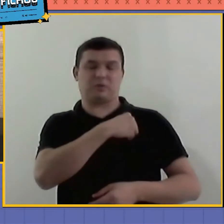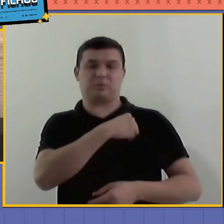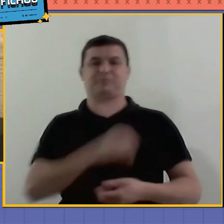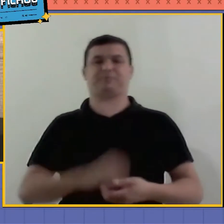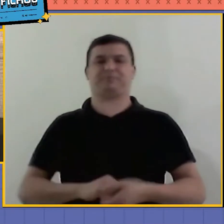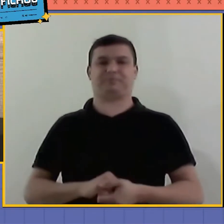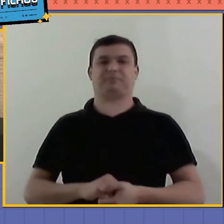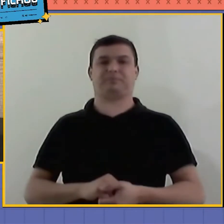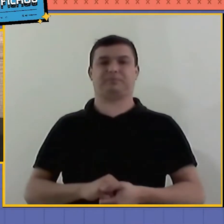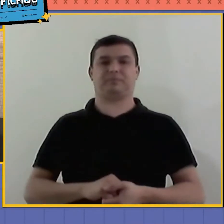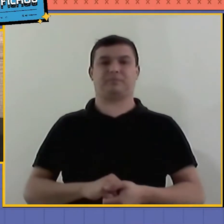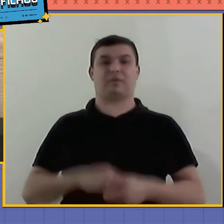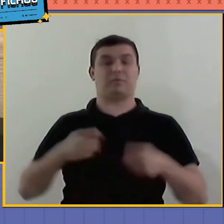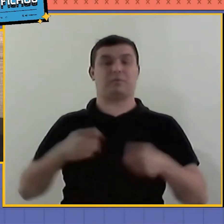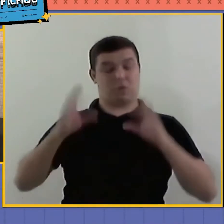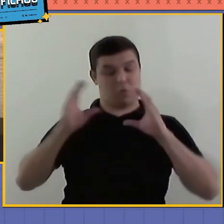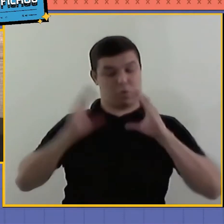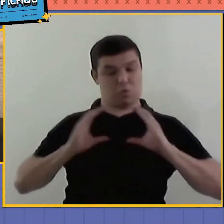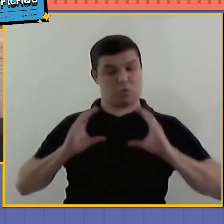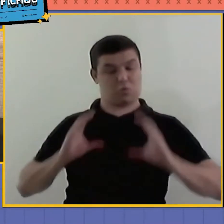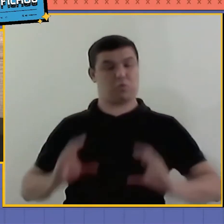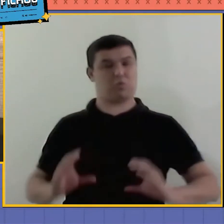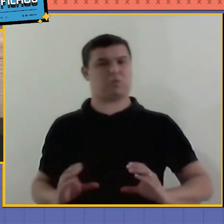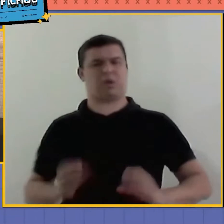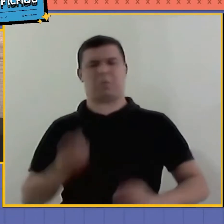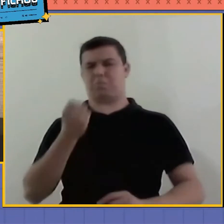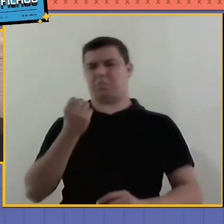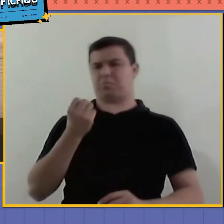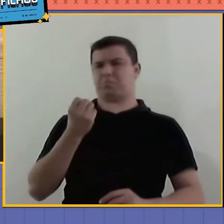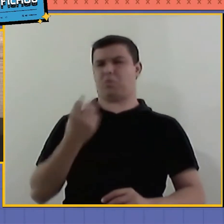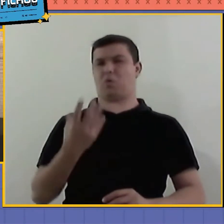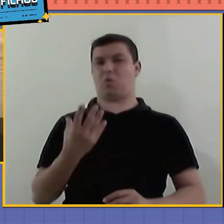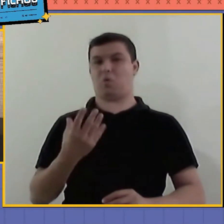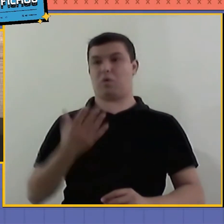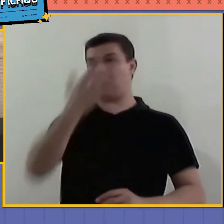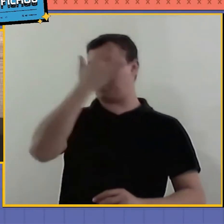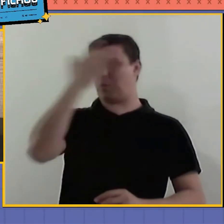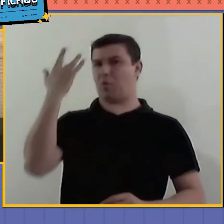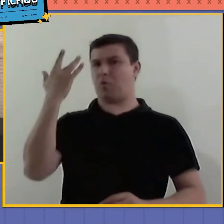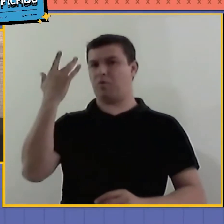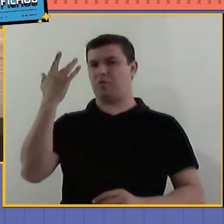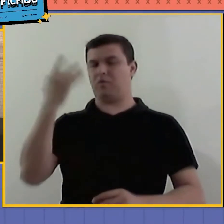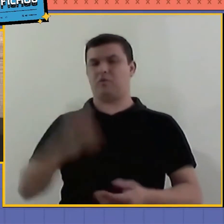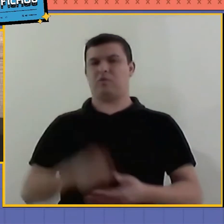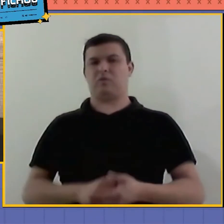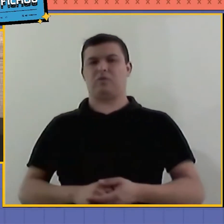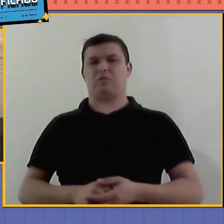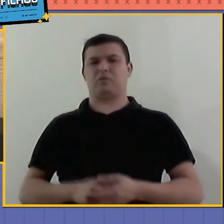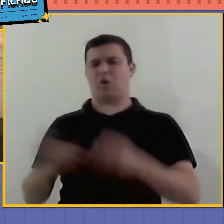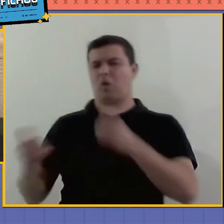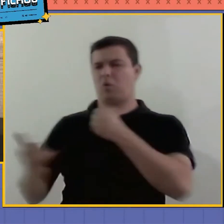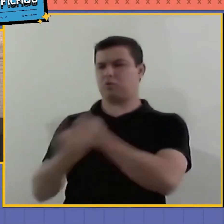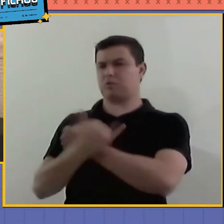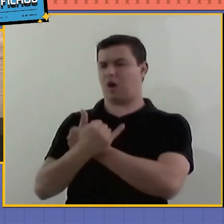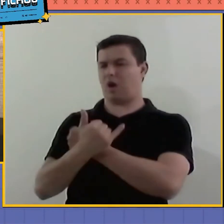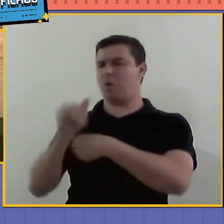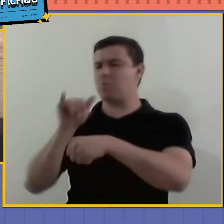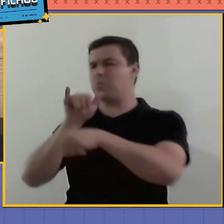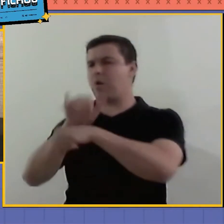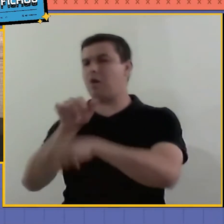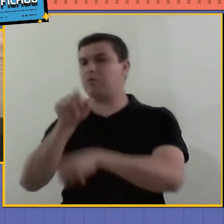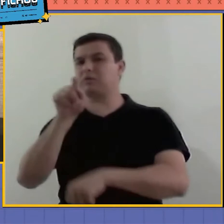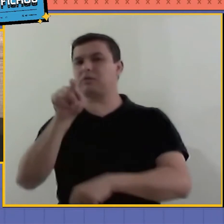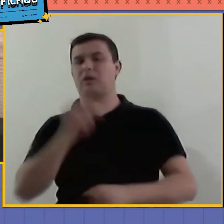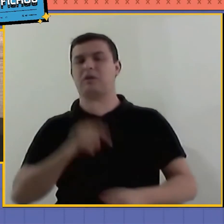no meio do gente US para que quando eles acusarem vocês de mal feitores eles vão observar as suas boas obras